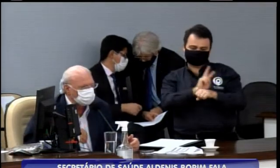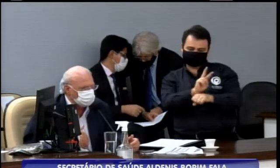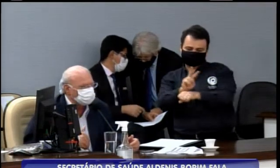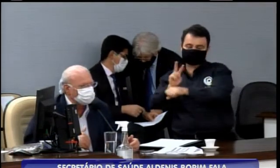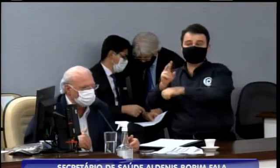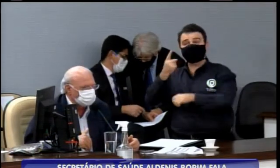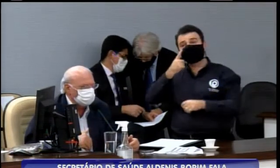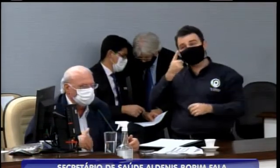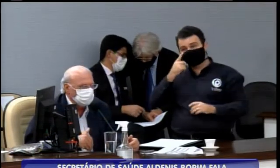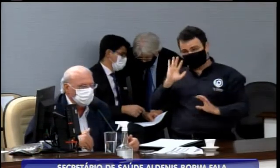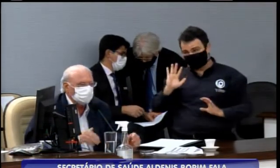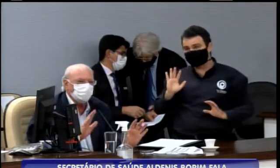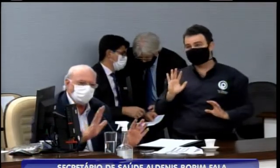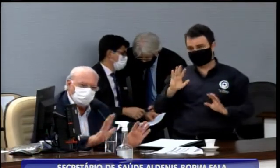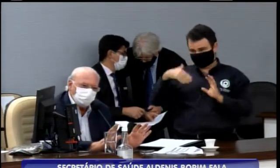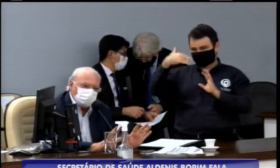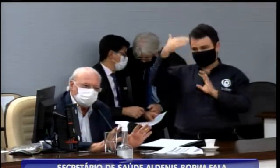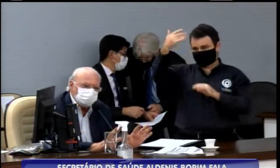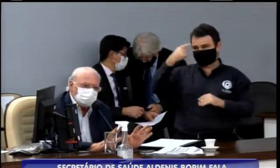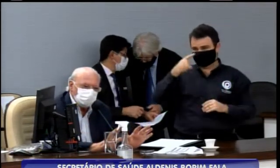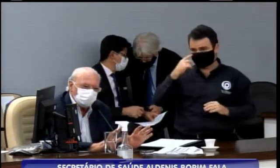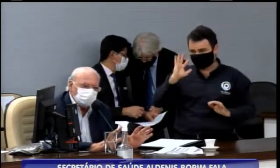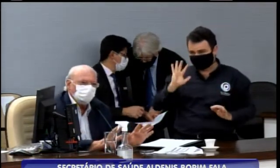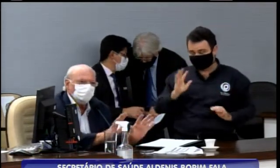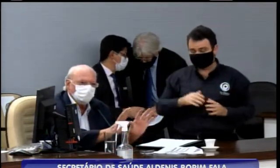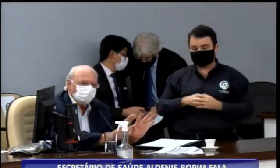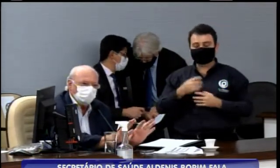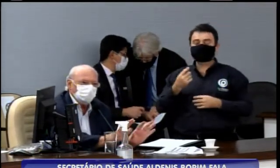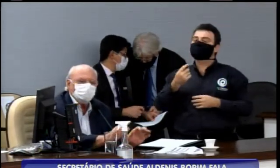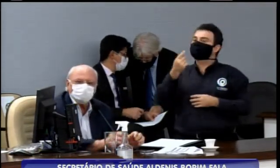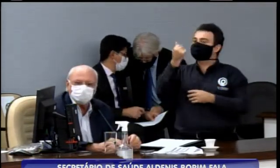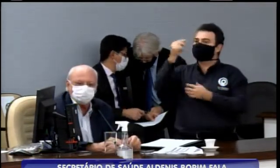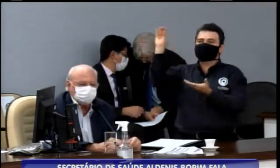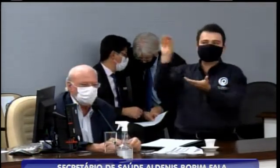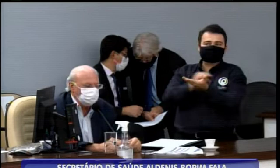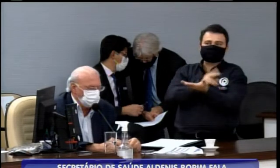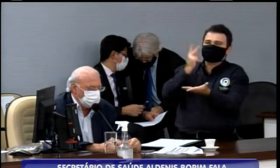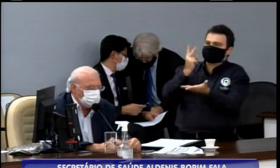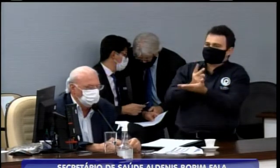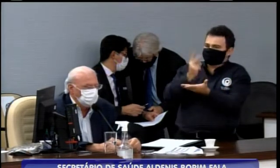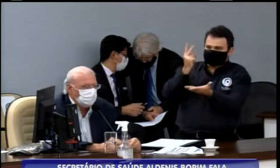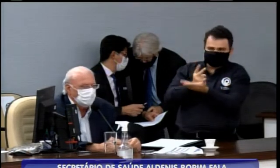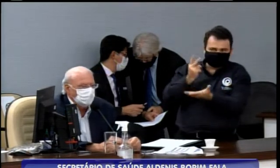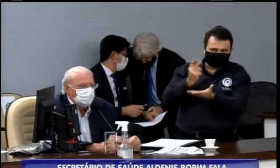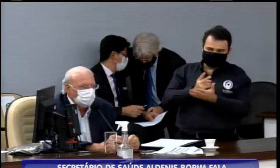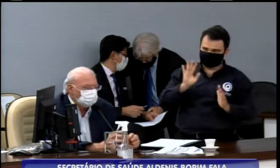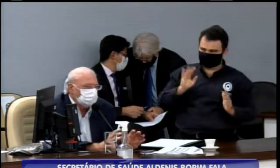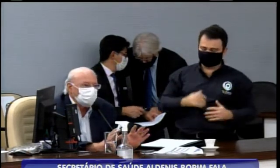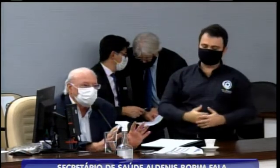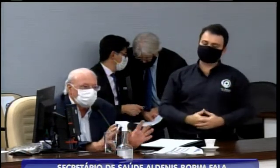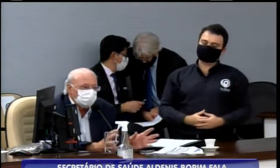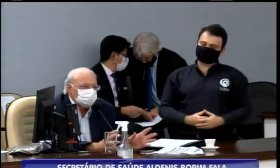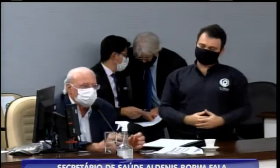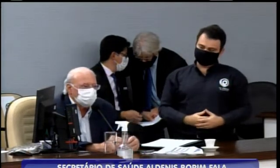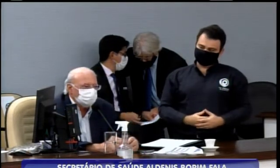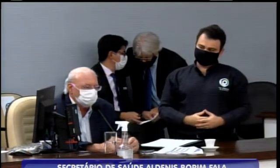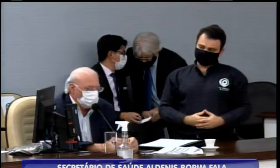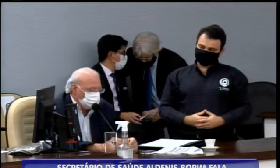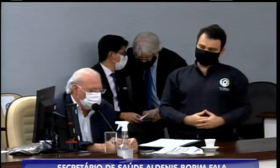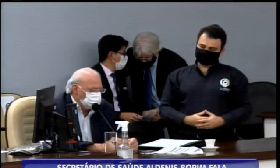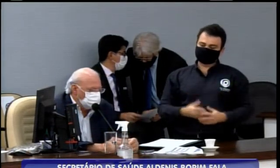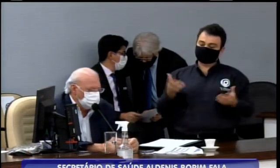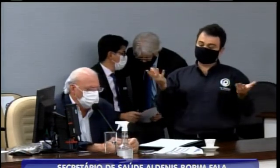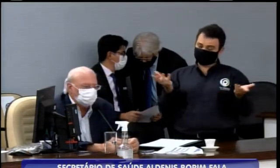que colocou 5, com aquele mesmo dinheiro que será pago. Então, mas hoje